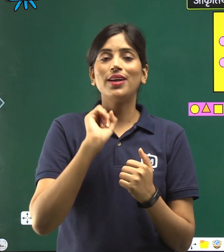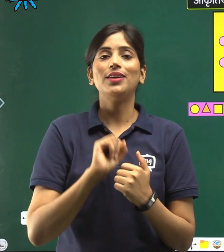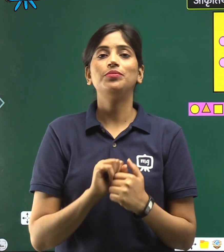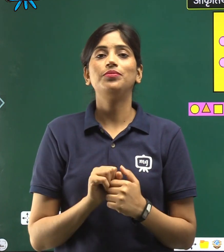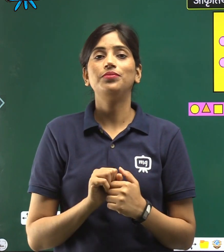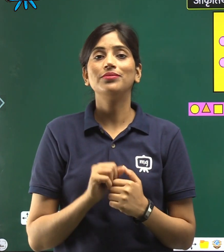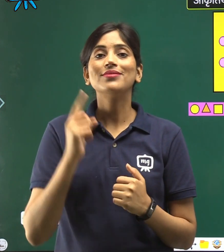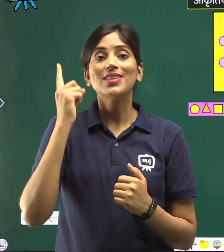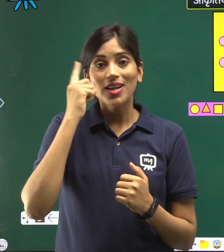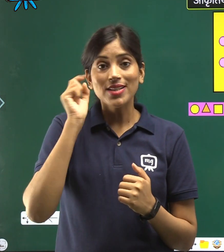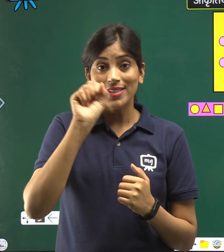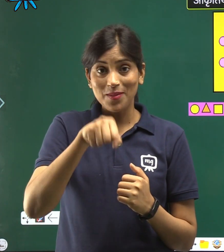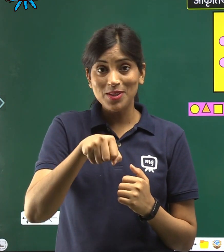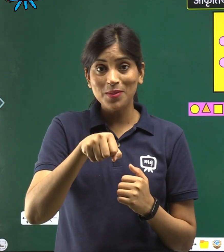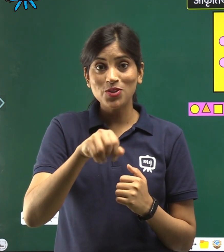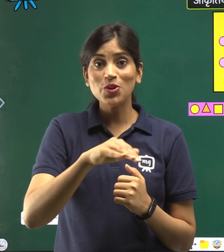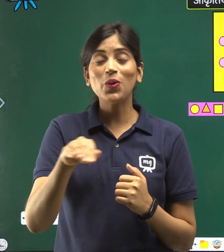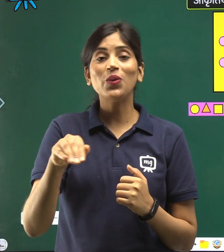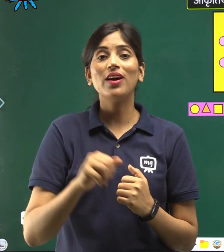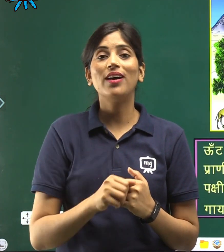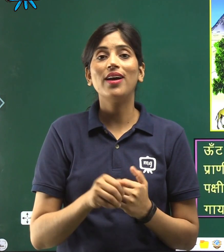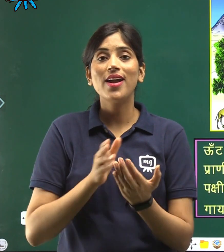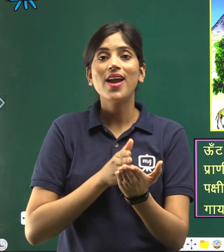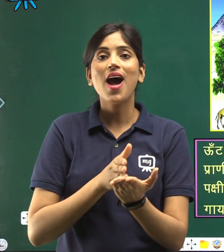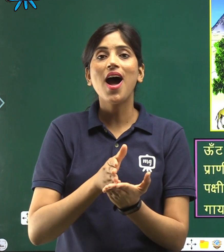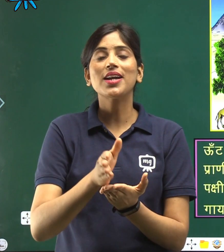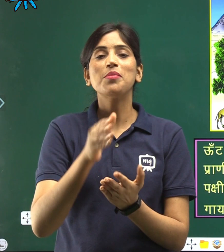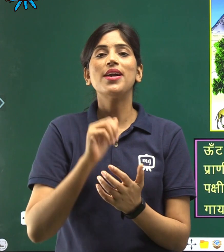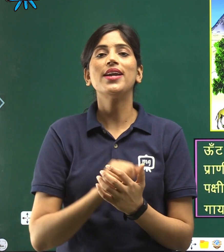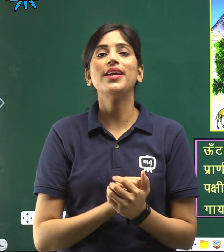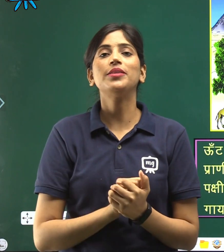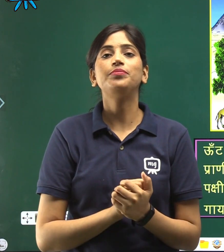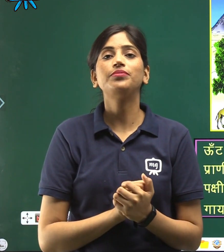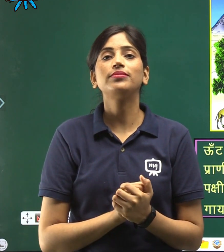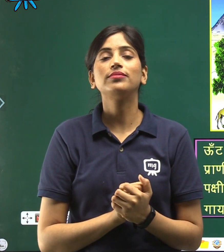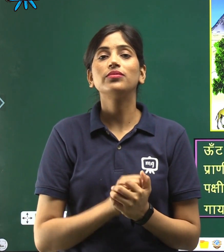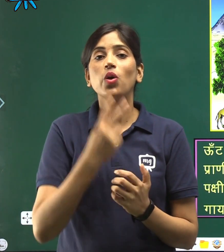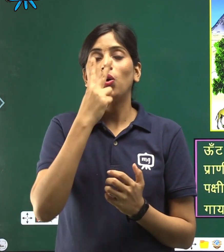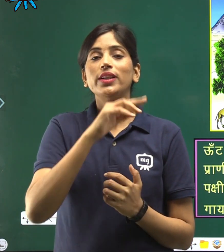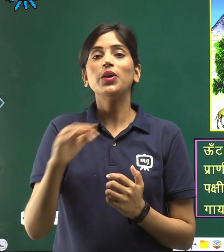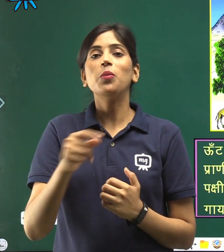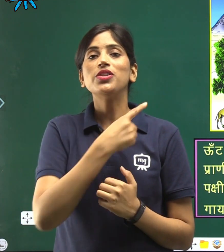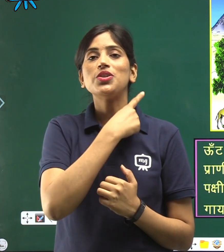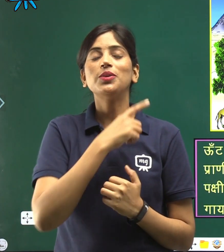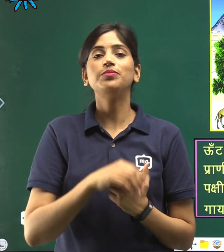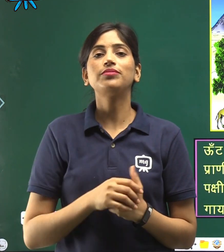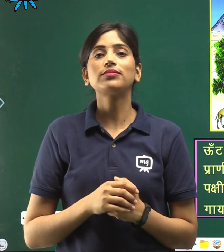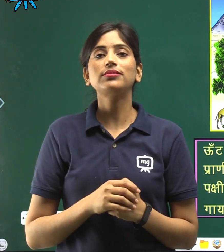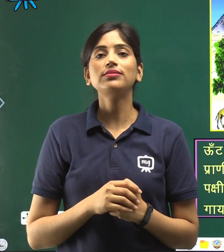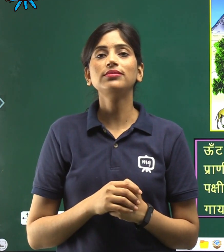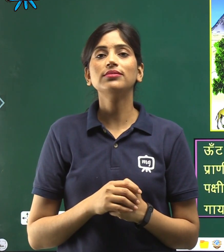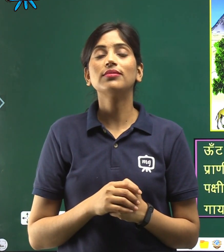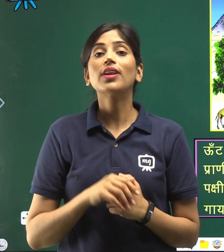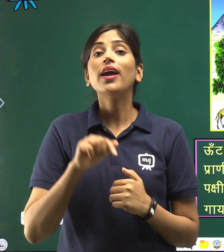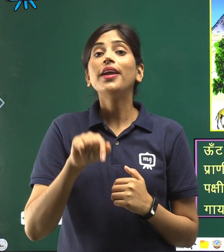6। समझे बच्चों? आगे बढ़ें। देखो बच्चों,